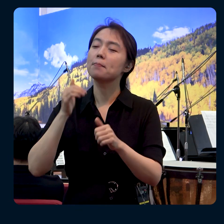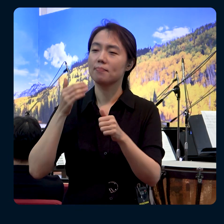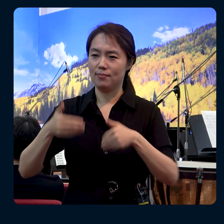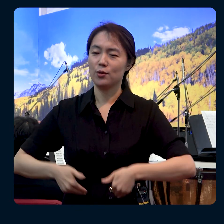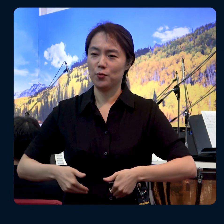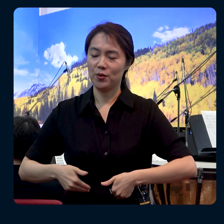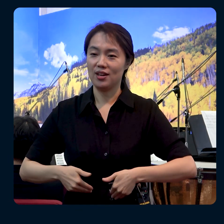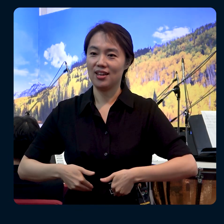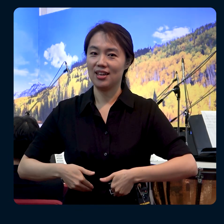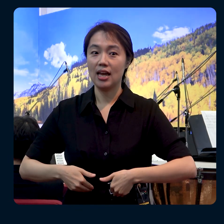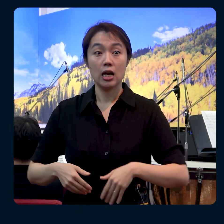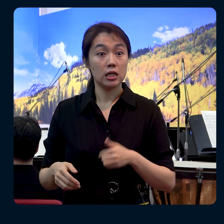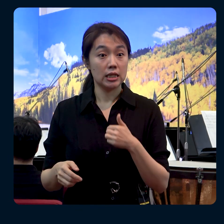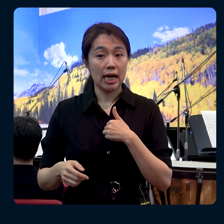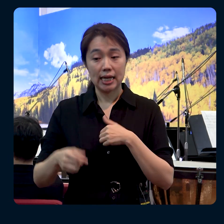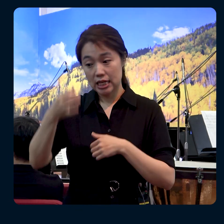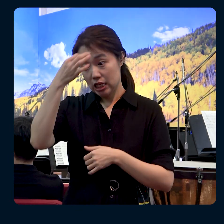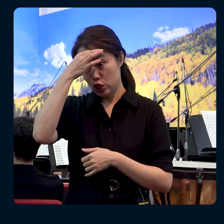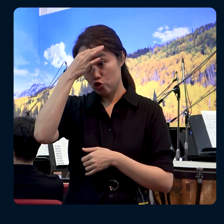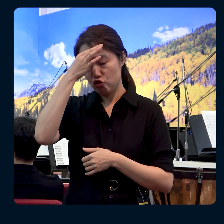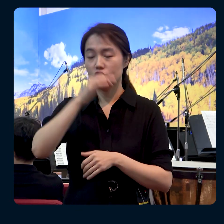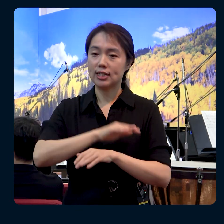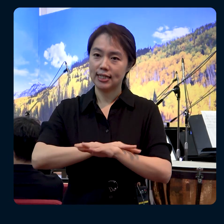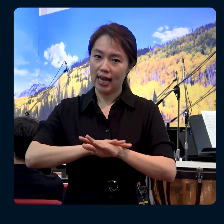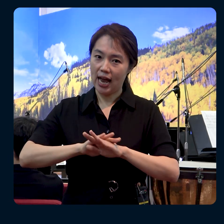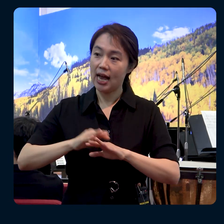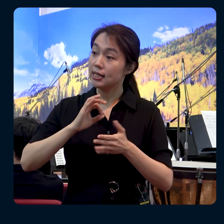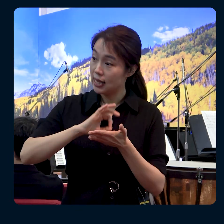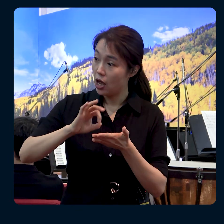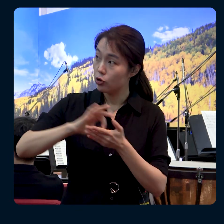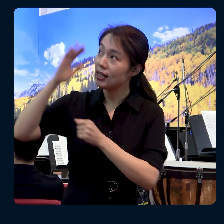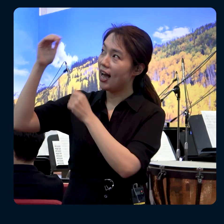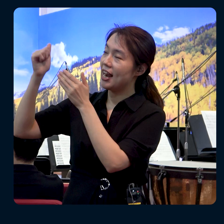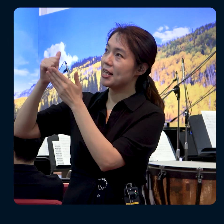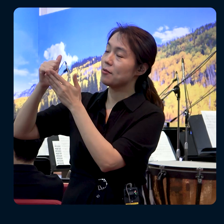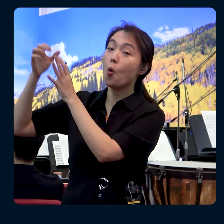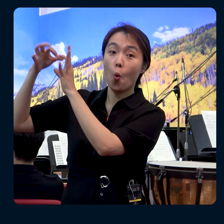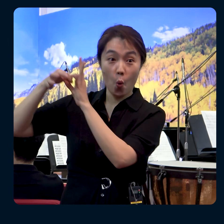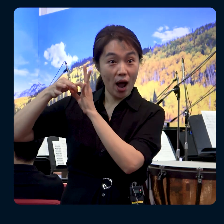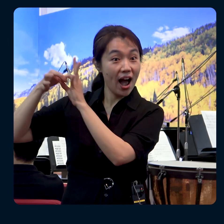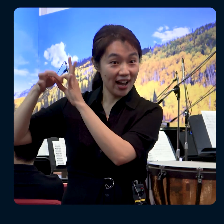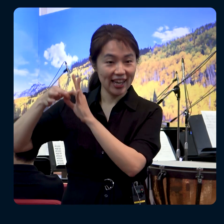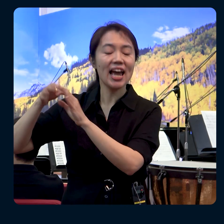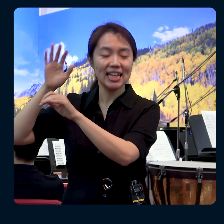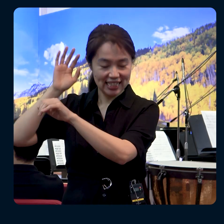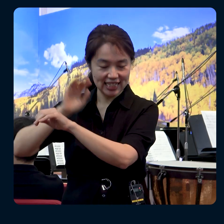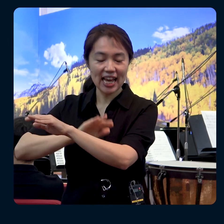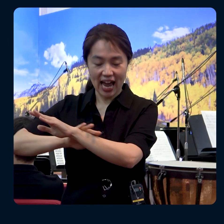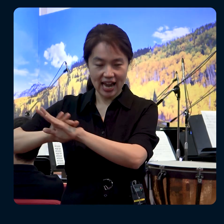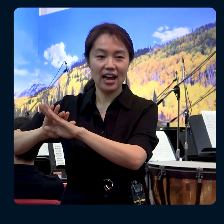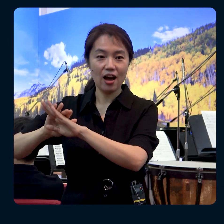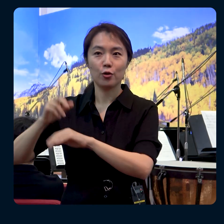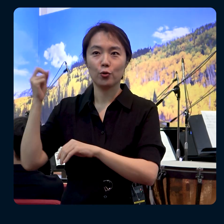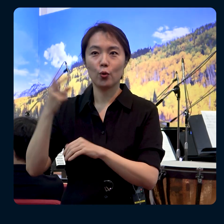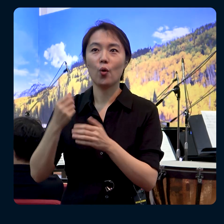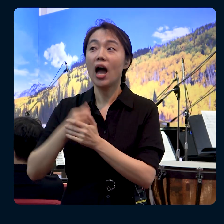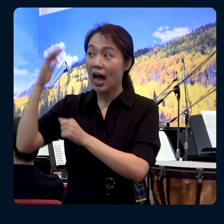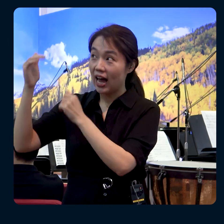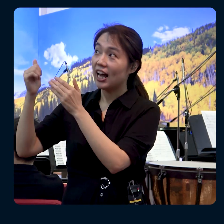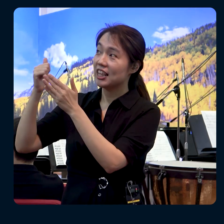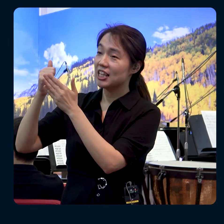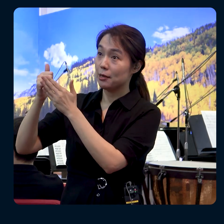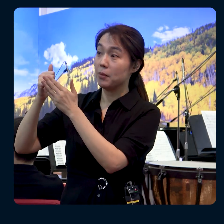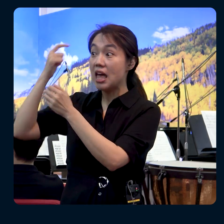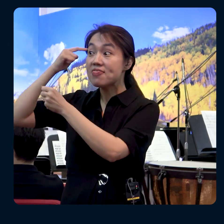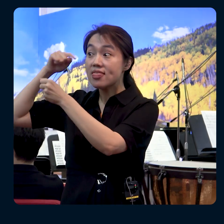장기를 발휘해서 하나님과의 관계를 아름답게 맺어가고, 그리고 하나님께서 자신의 삶 가운데